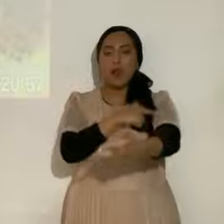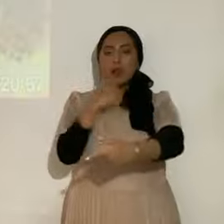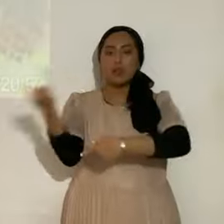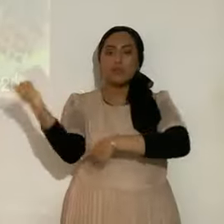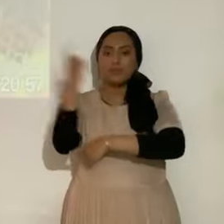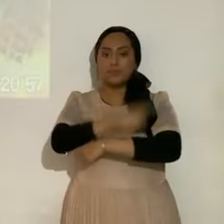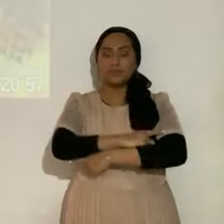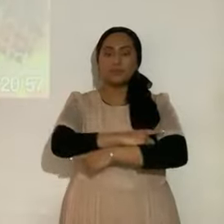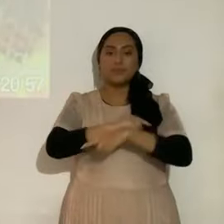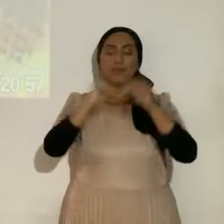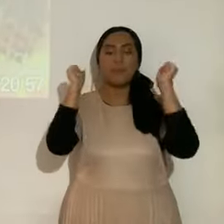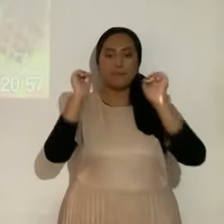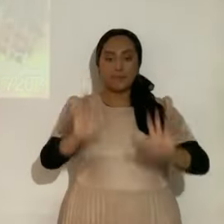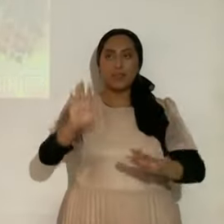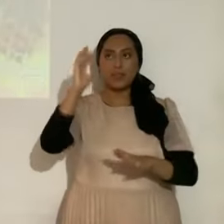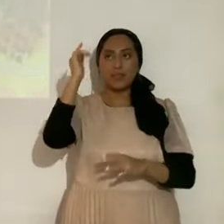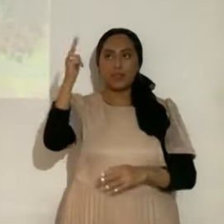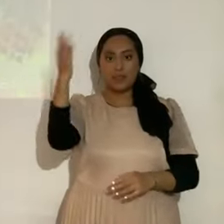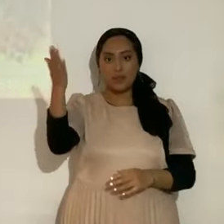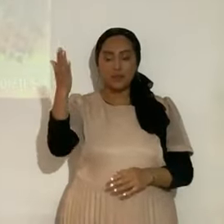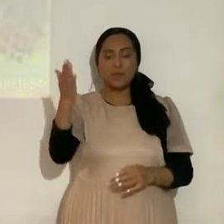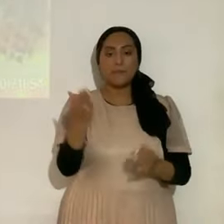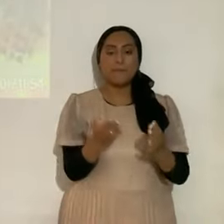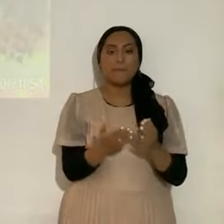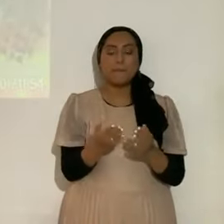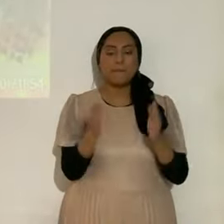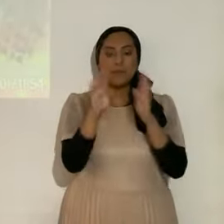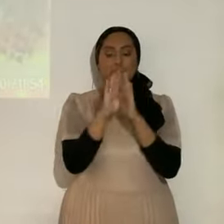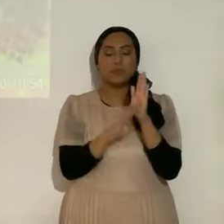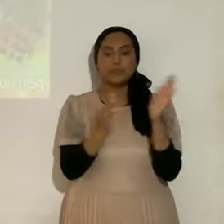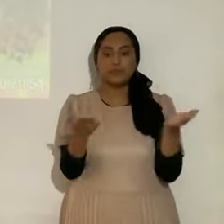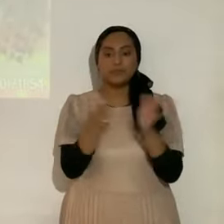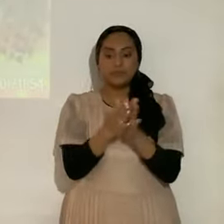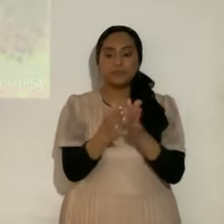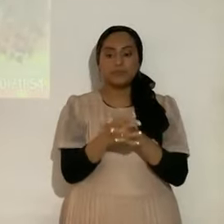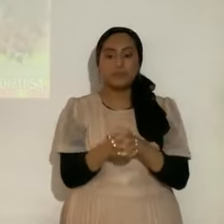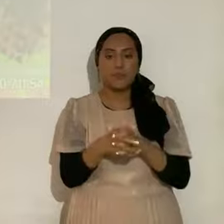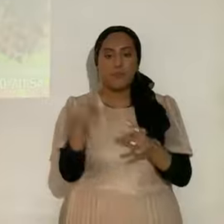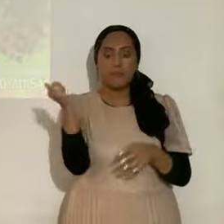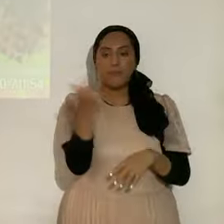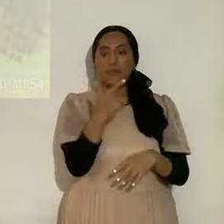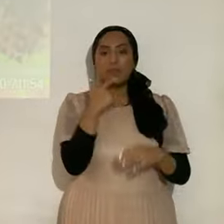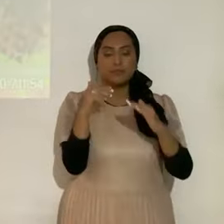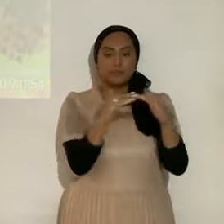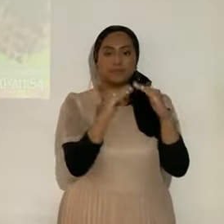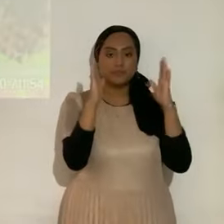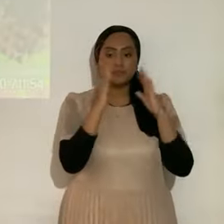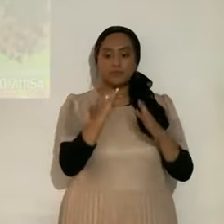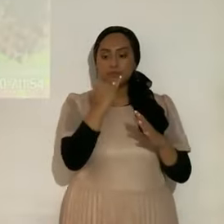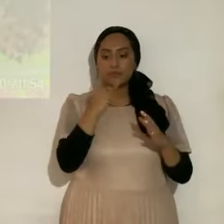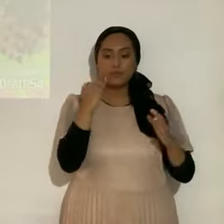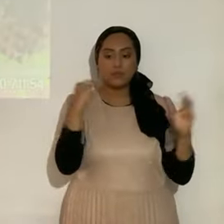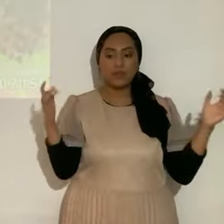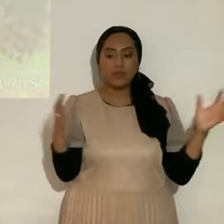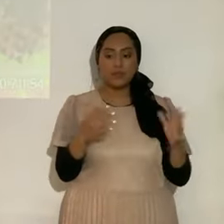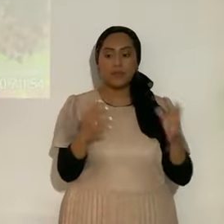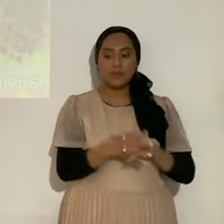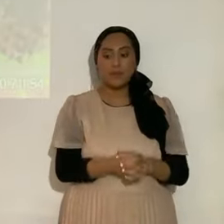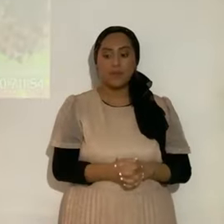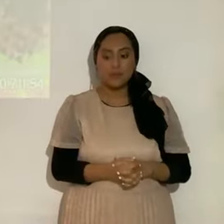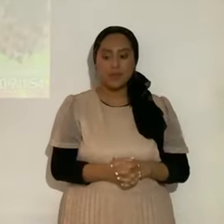días. Bendito es Yahweh Sebaot. Guarden su Biblia, amados Sahim. Vamos a decir todos juntos el Shema Israel.